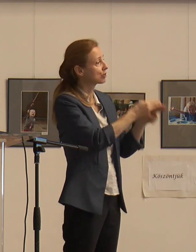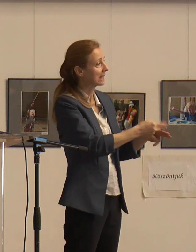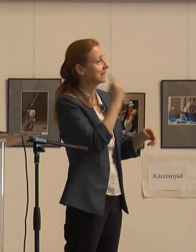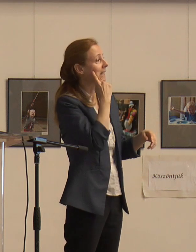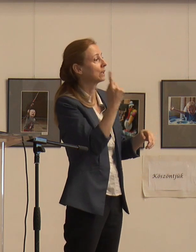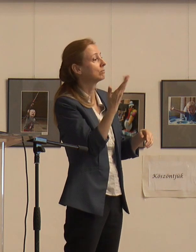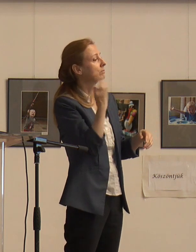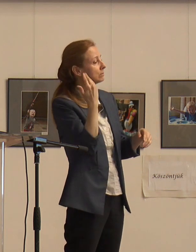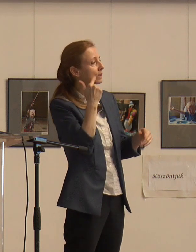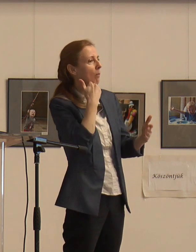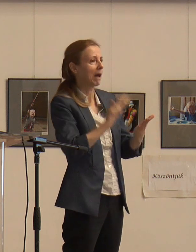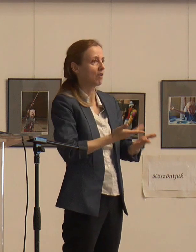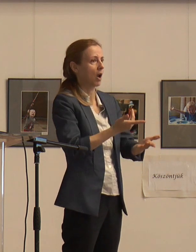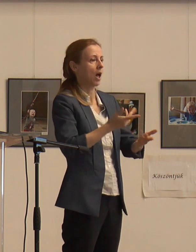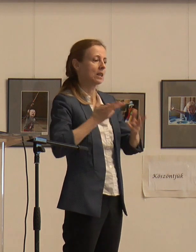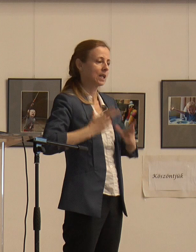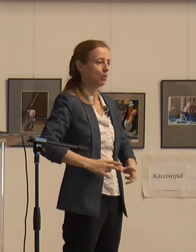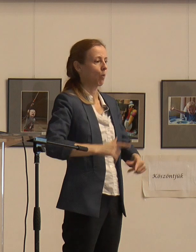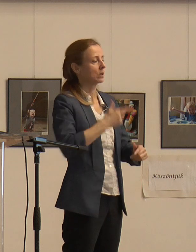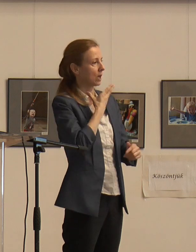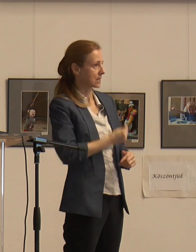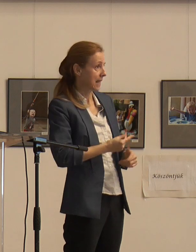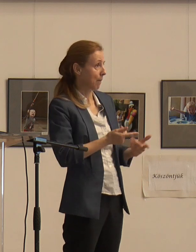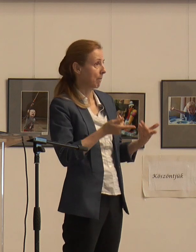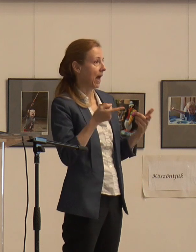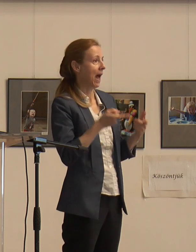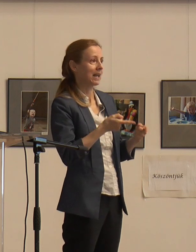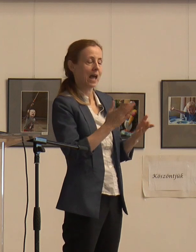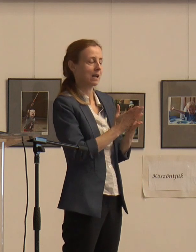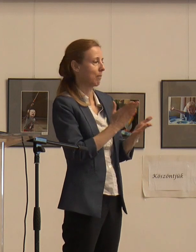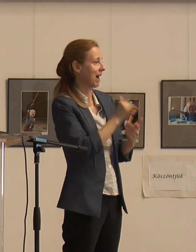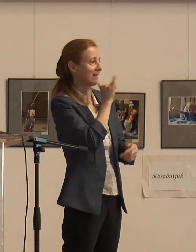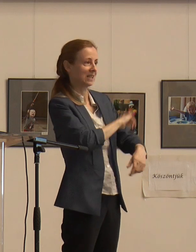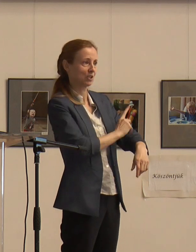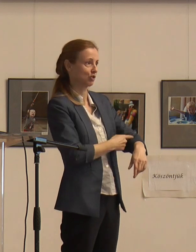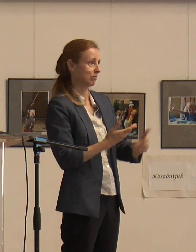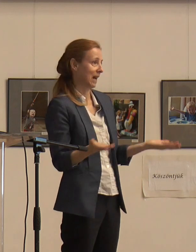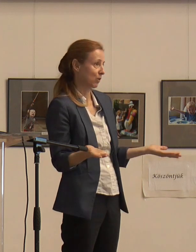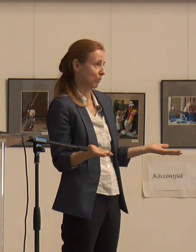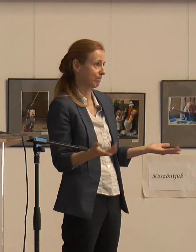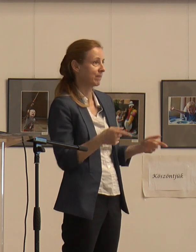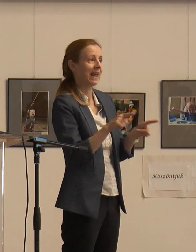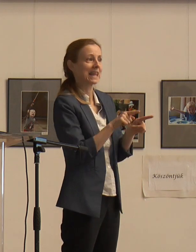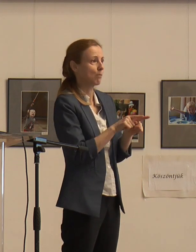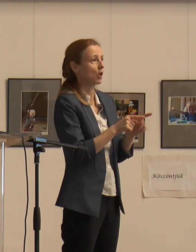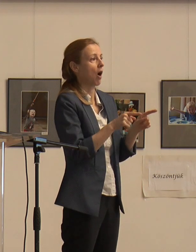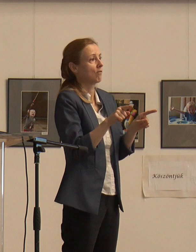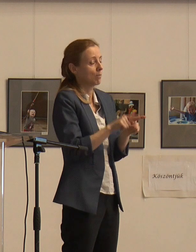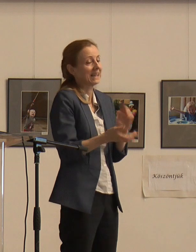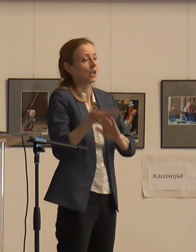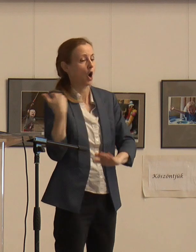tudtál vége, bevallani nyugodtan szépen, hogy erre most már nincs erő. Nem olyan, mint az